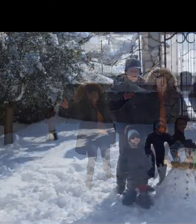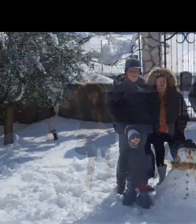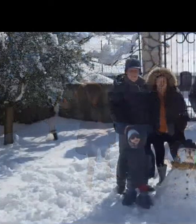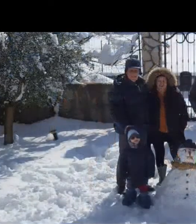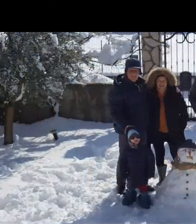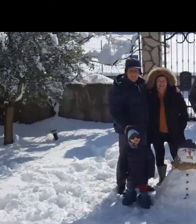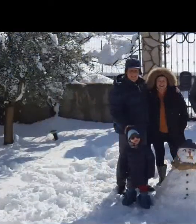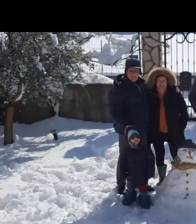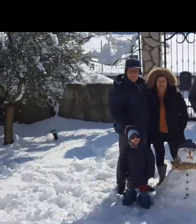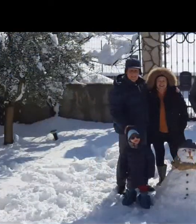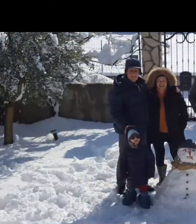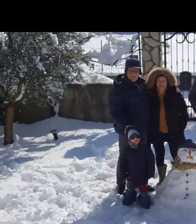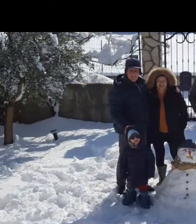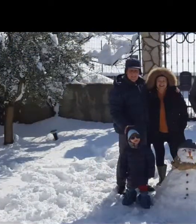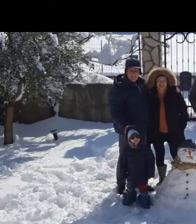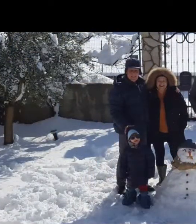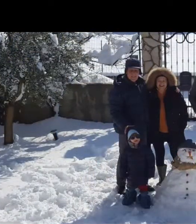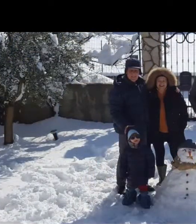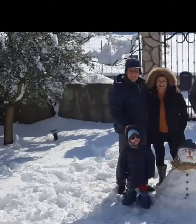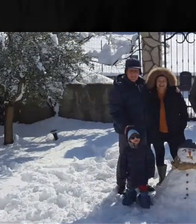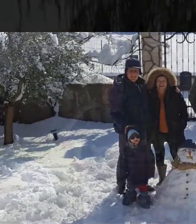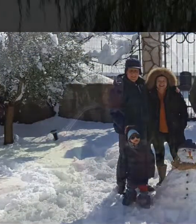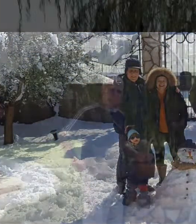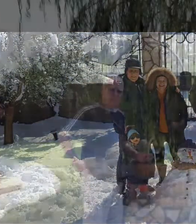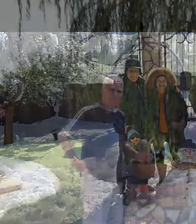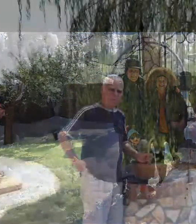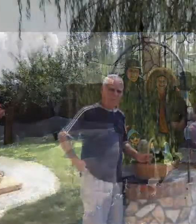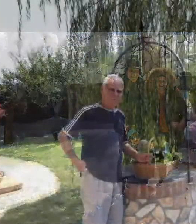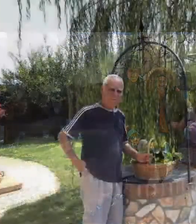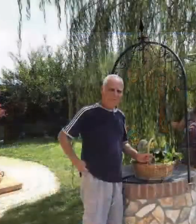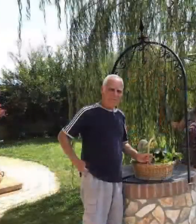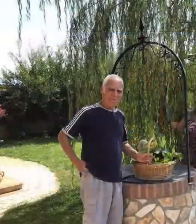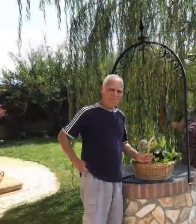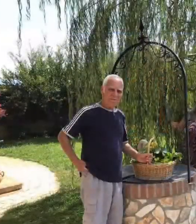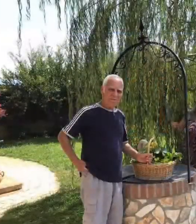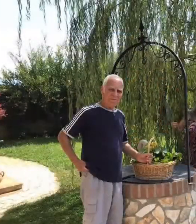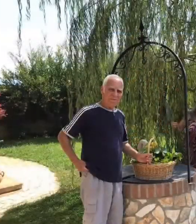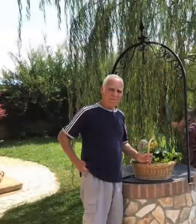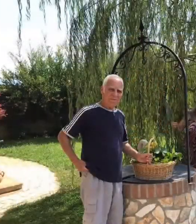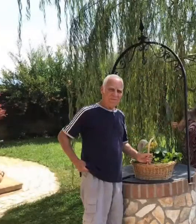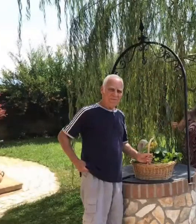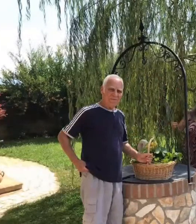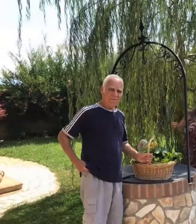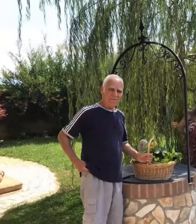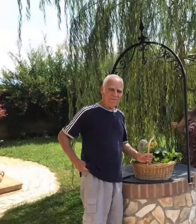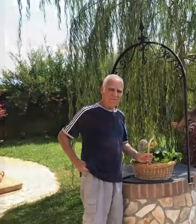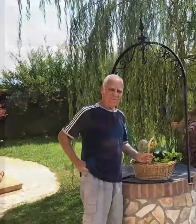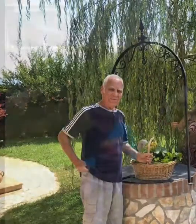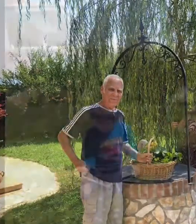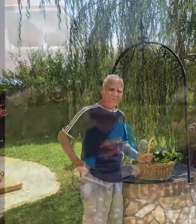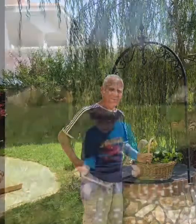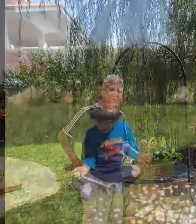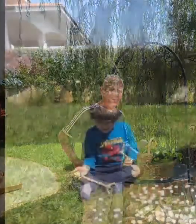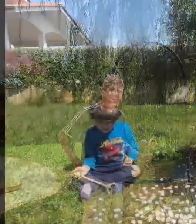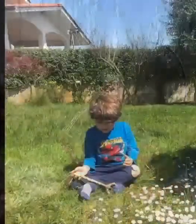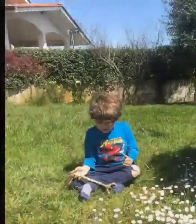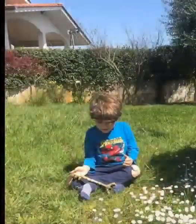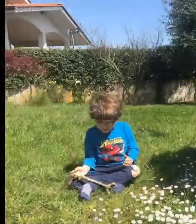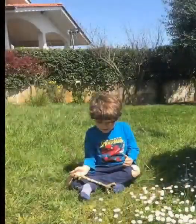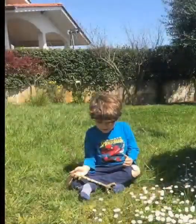già i campi sconfinati sono d'oro più che